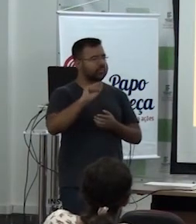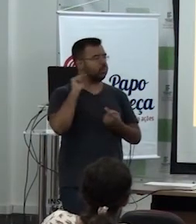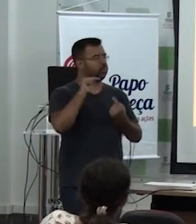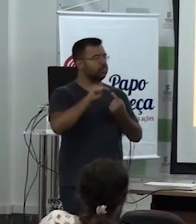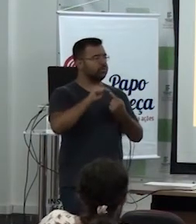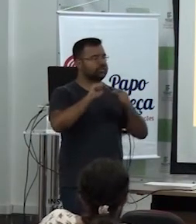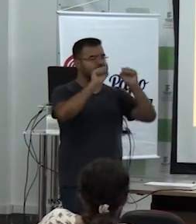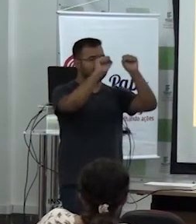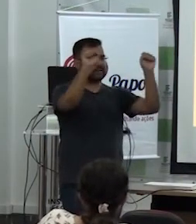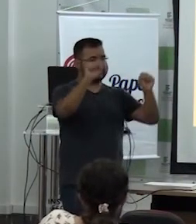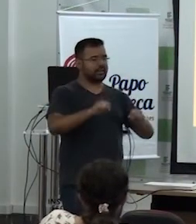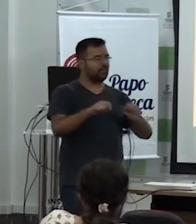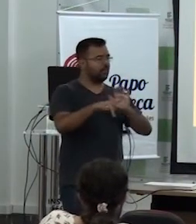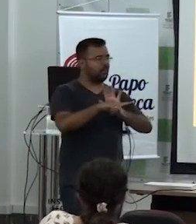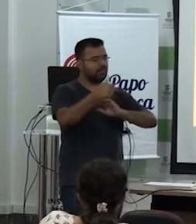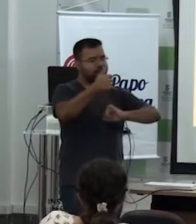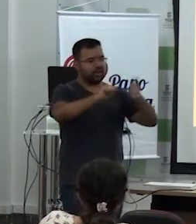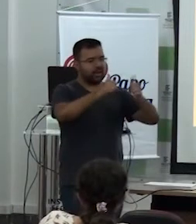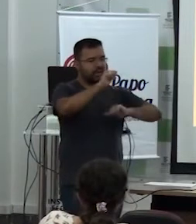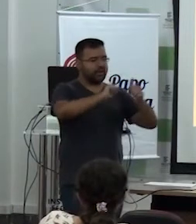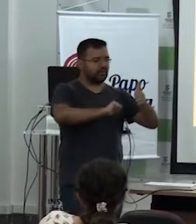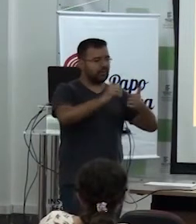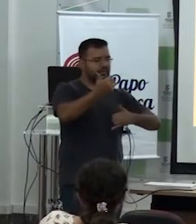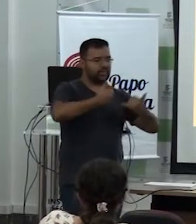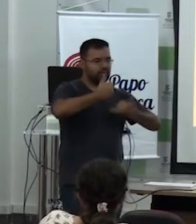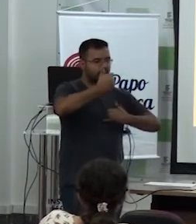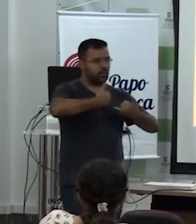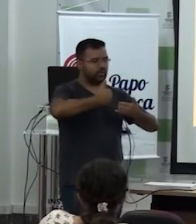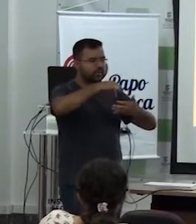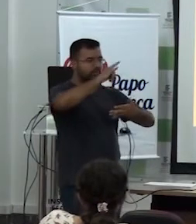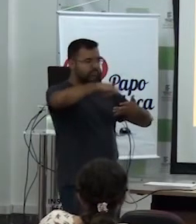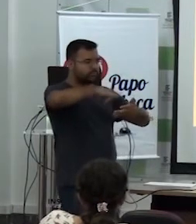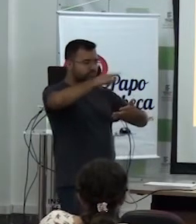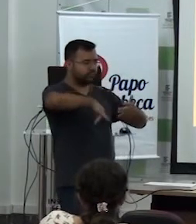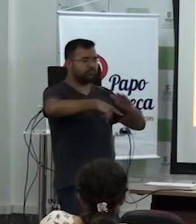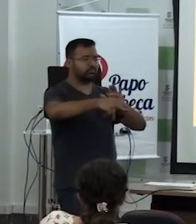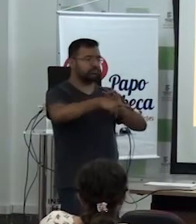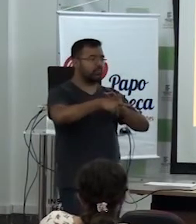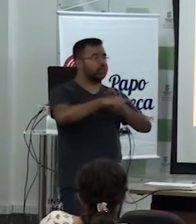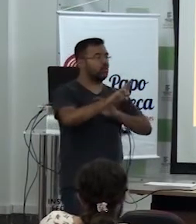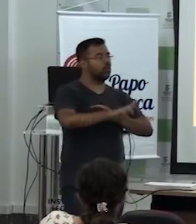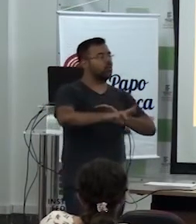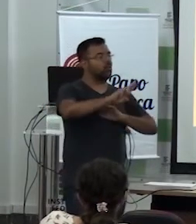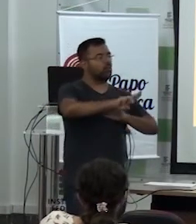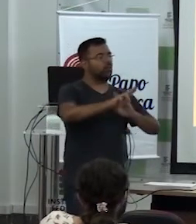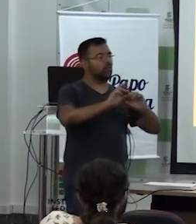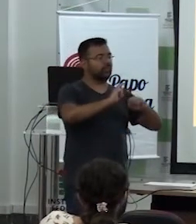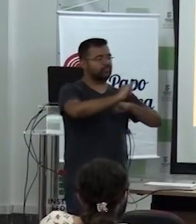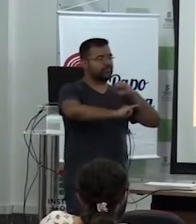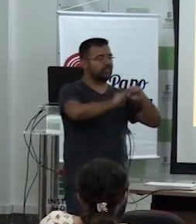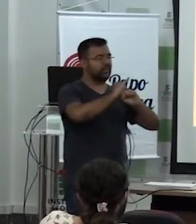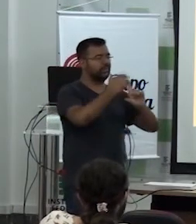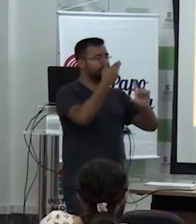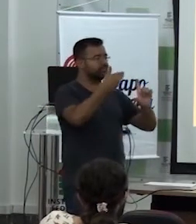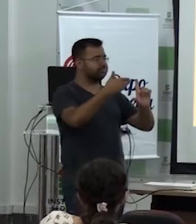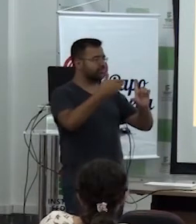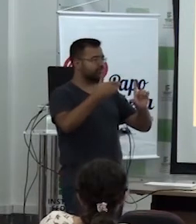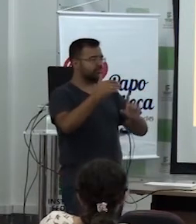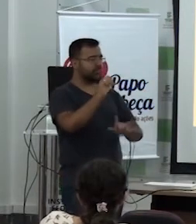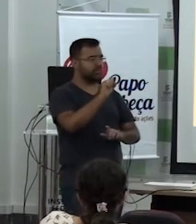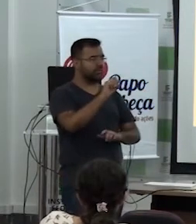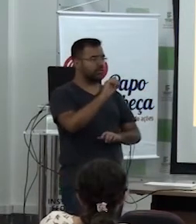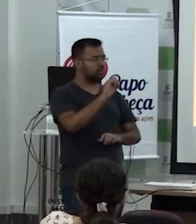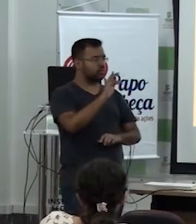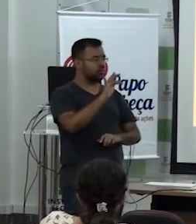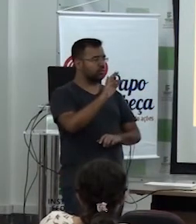de avaliações diagnóstica informativa para a aprendizagem de programação. Esse projeto finalizou agora,